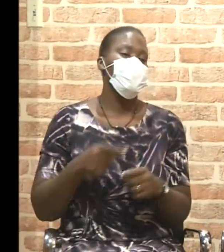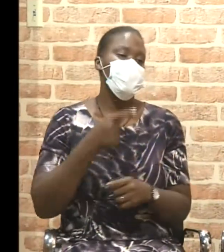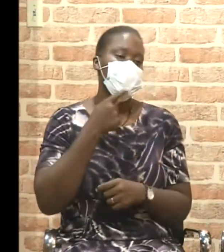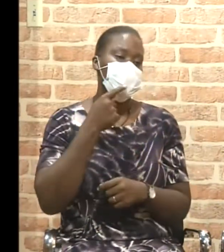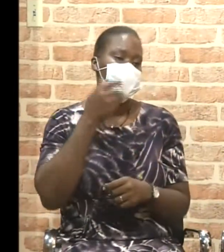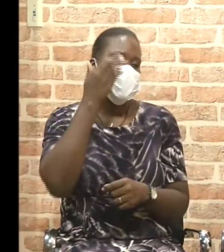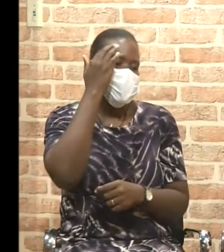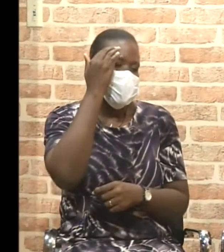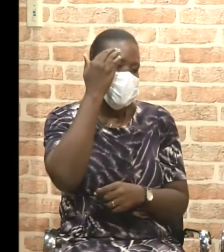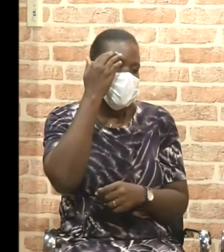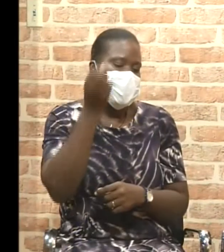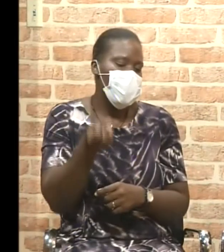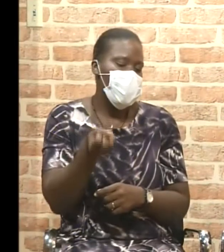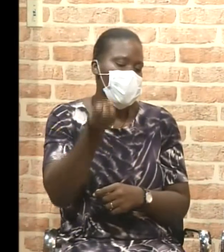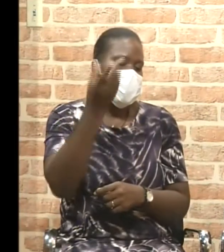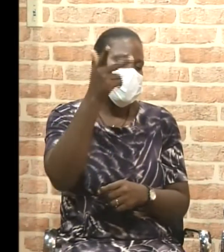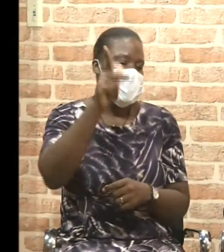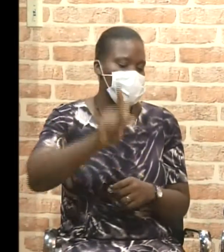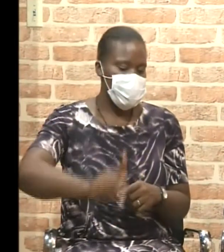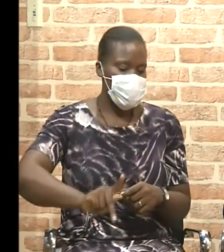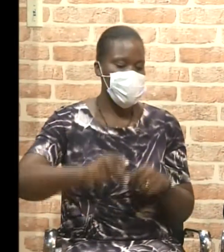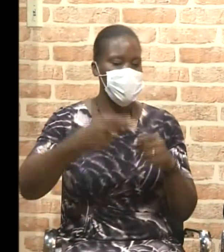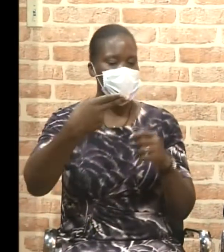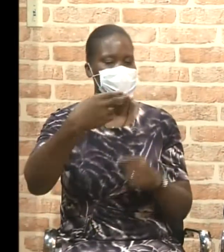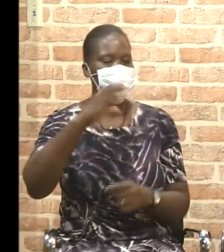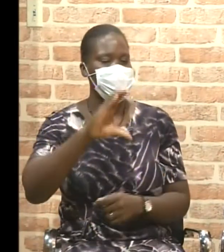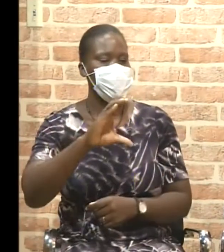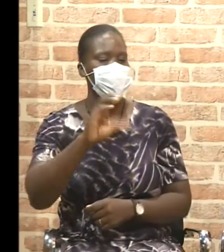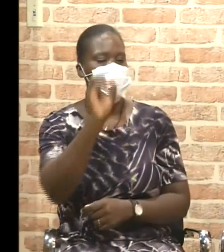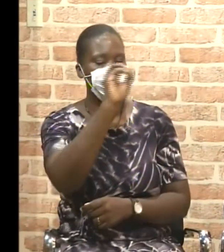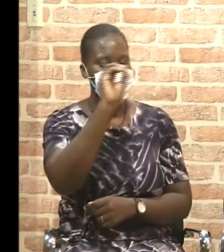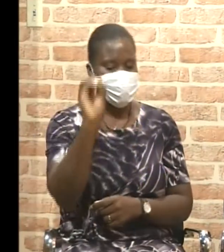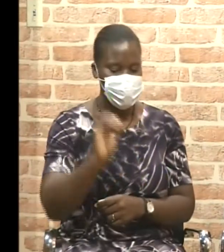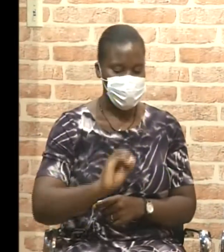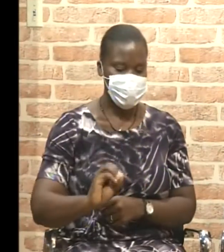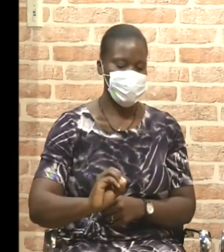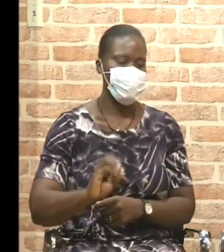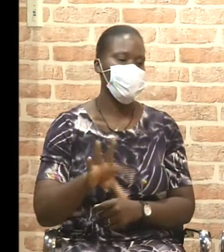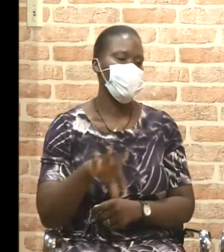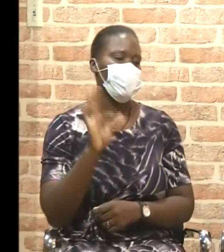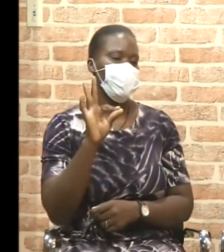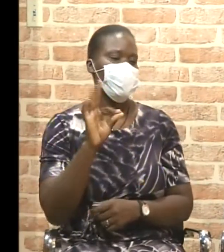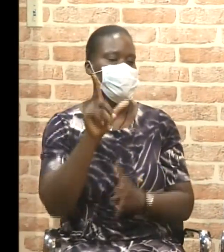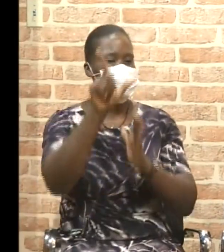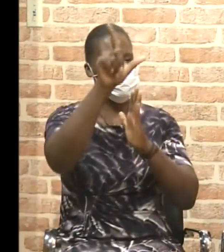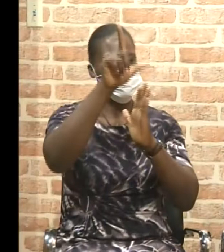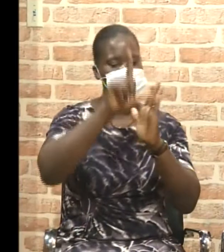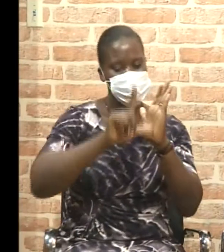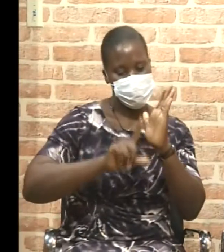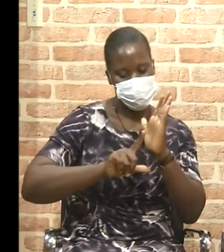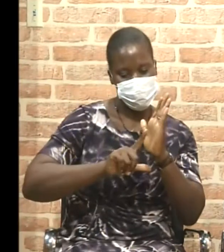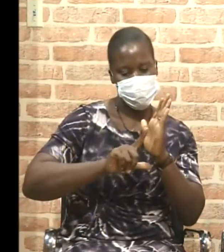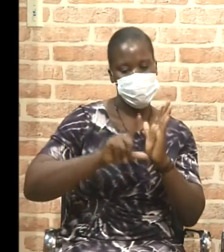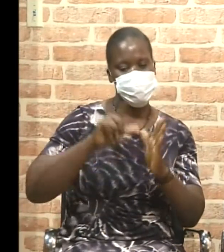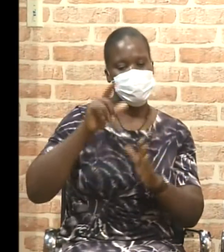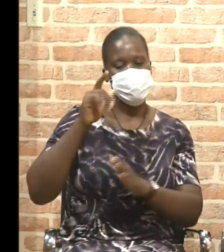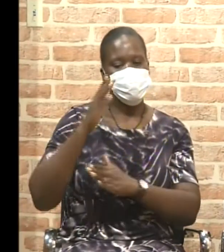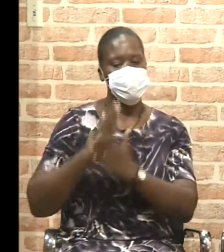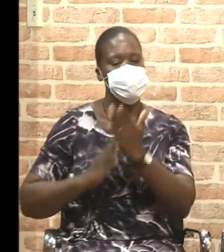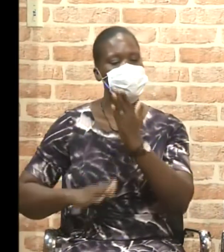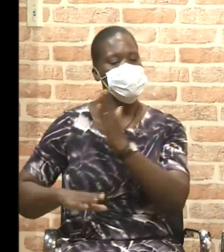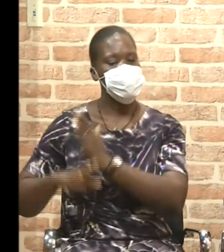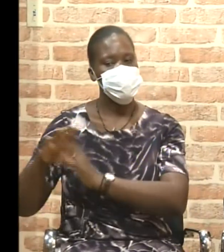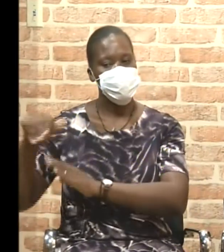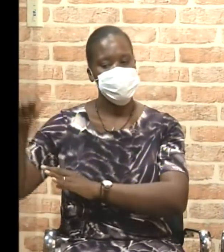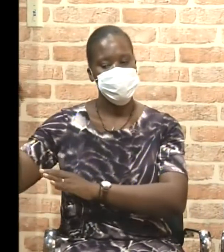de pourcentage de monde qui handicapé qui touchent. Parce que vraiment, il y a des gens qui apprennent liste dans le monde. Étant donné que nous-mêmes, nous pas gagné